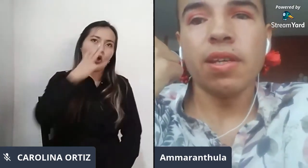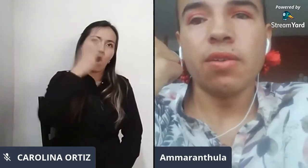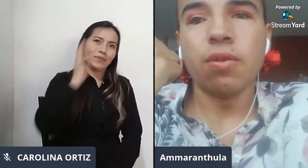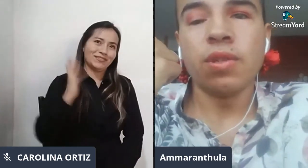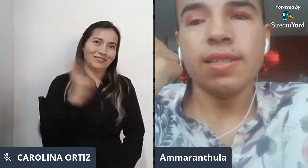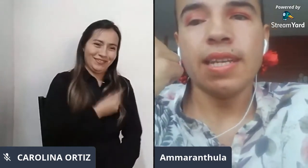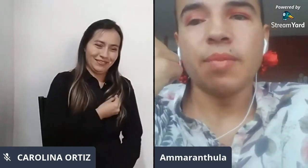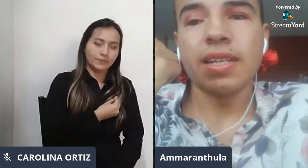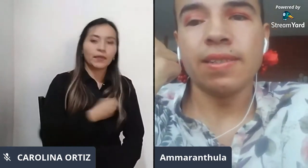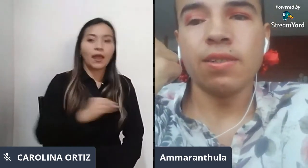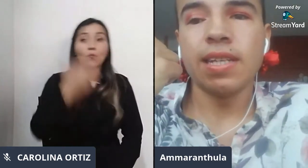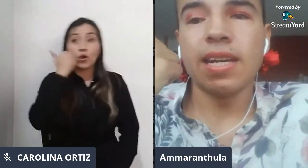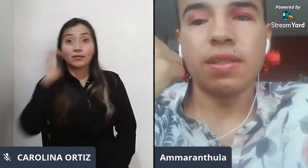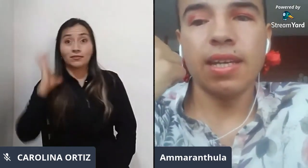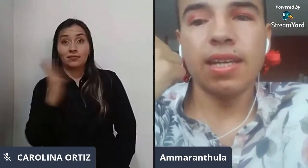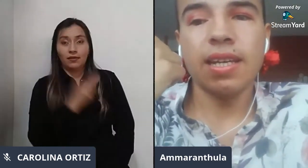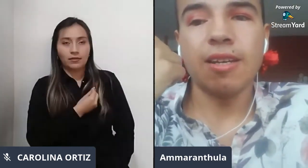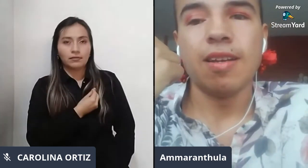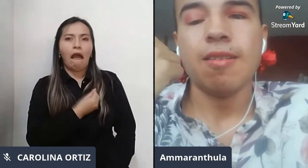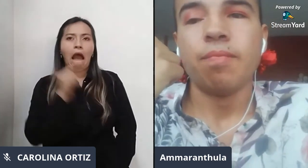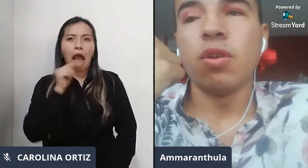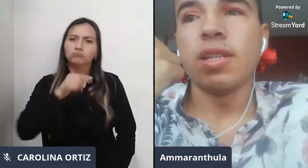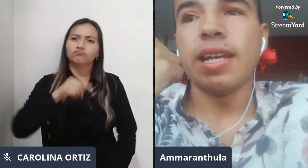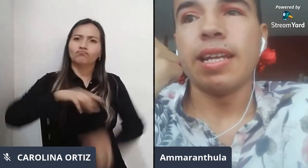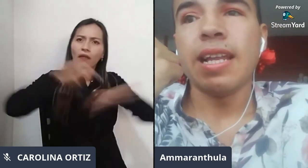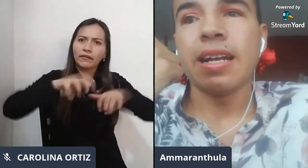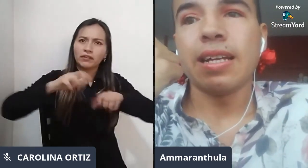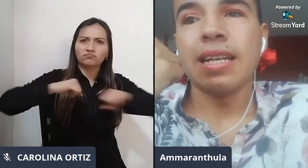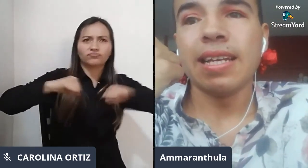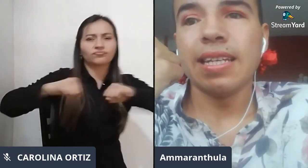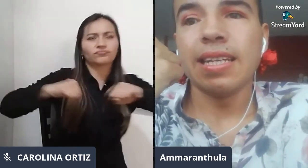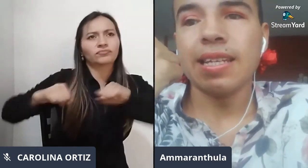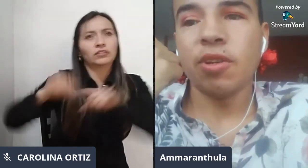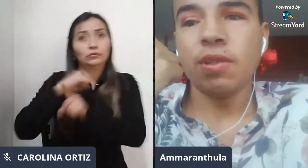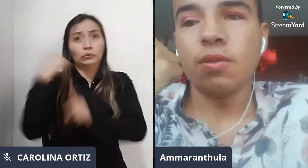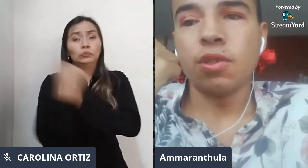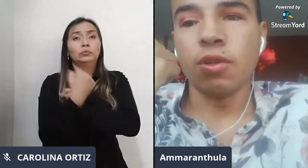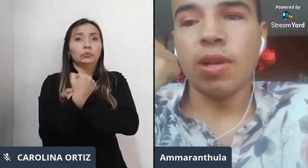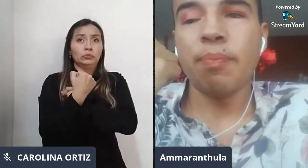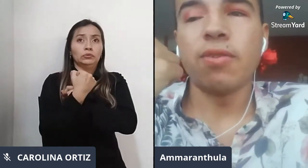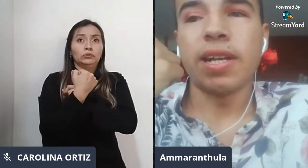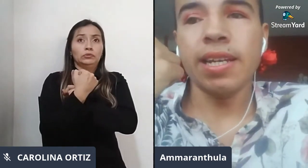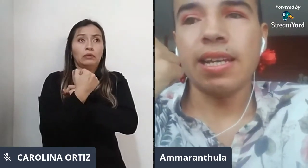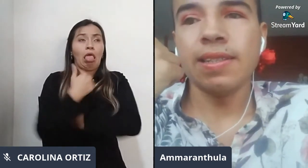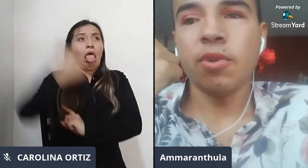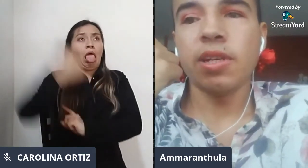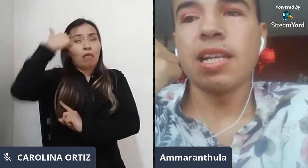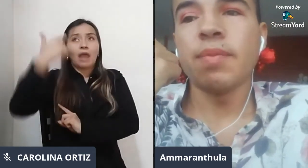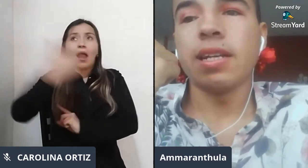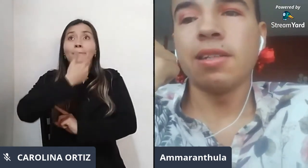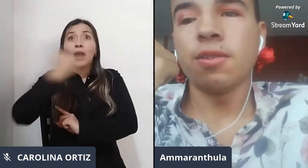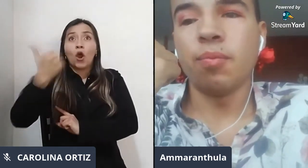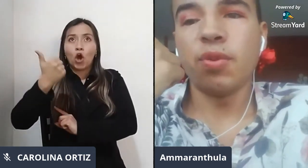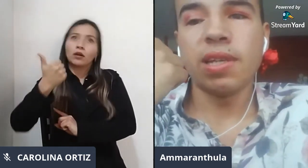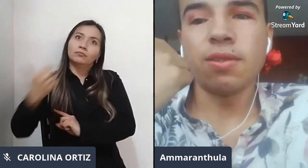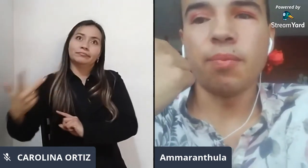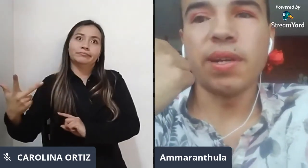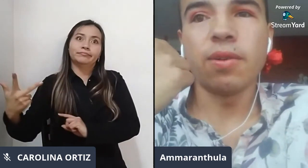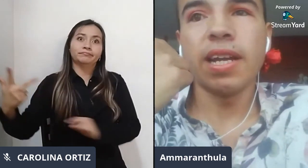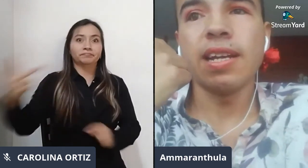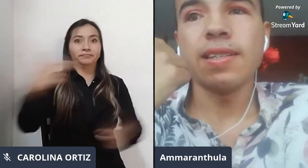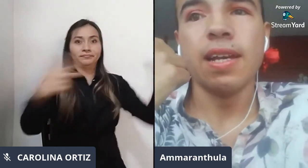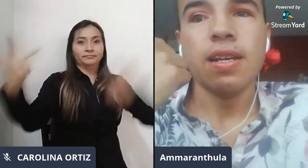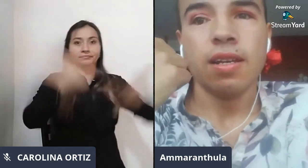han vivido unas dinámicas sociales donde la salida es la prostitución o la peluquería, ¿sí? Porque las maricas o son putas